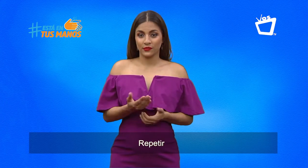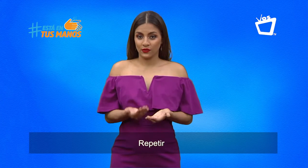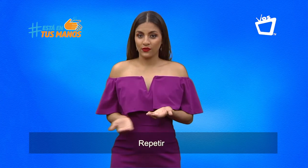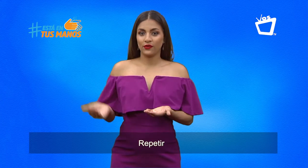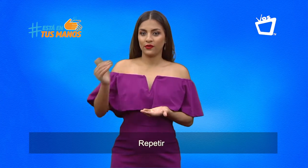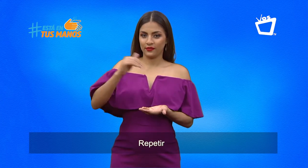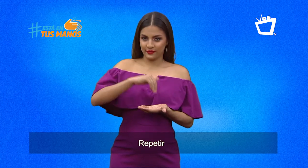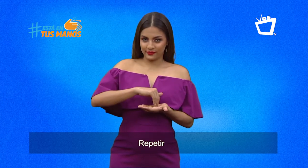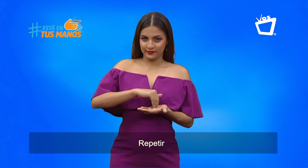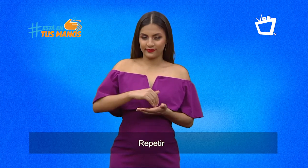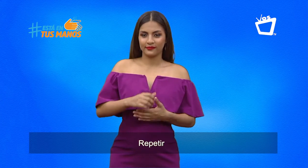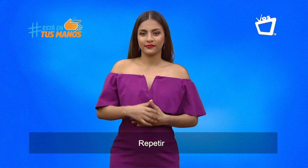repetir